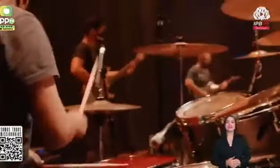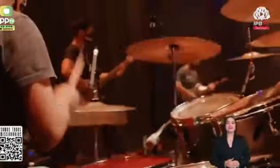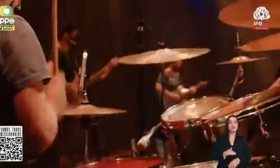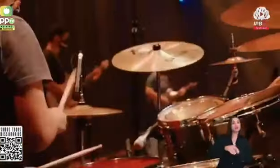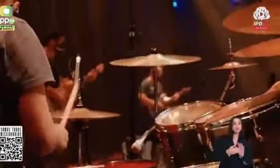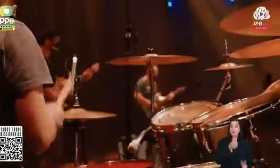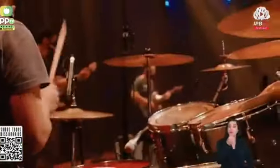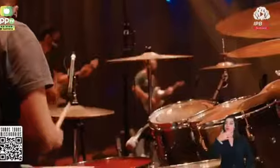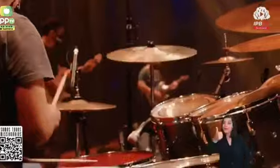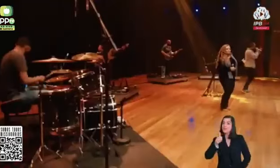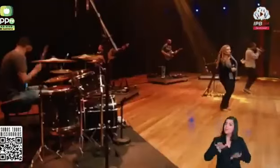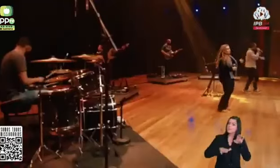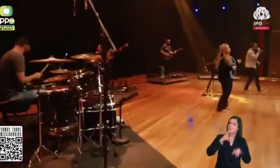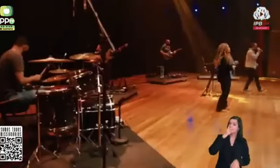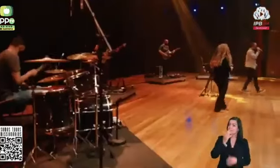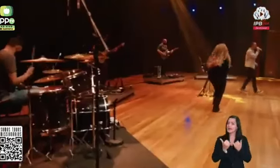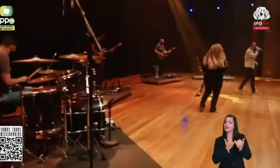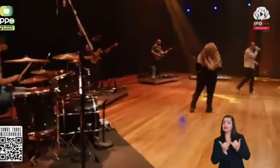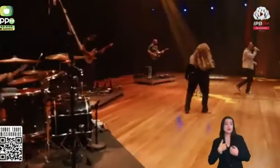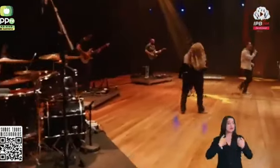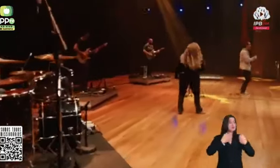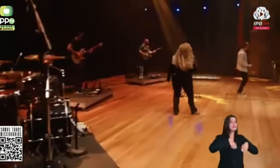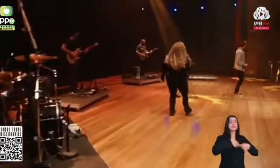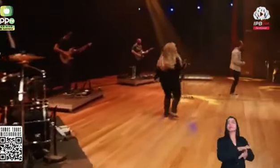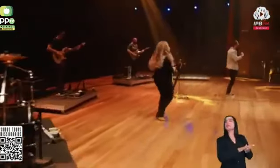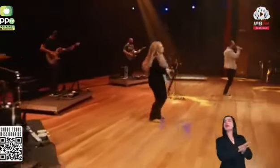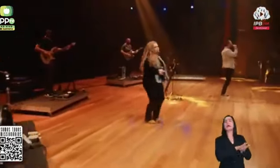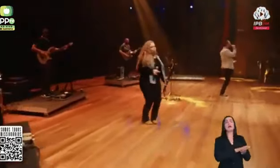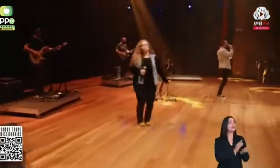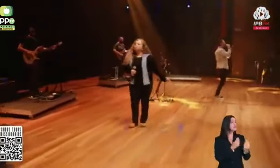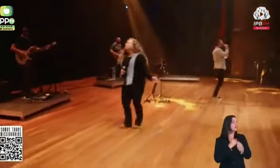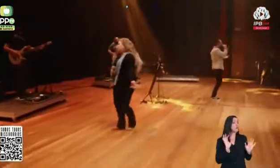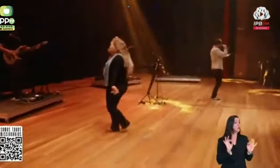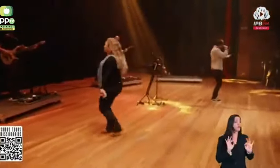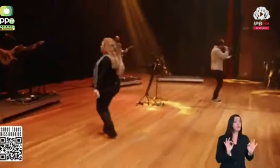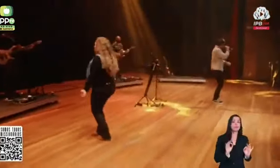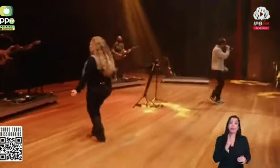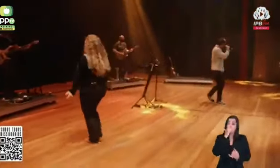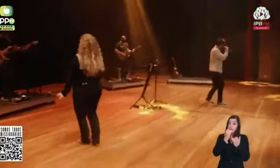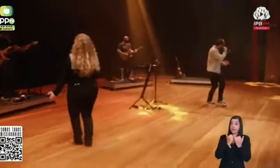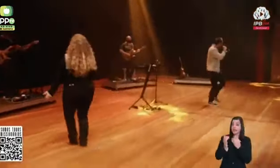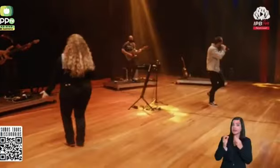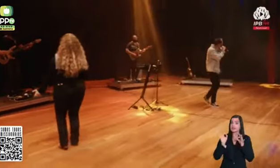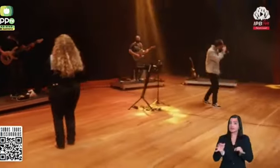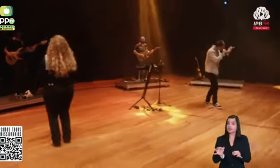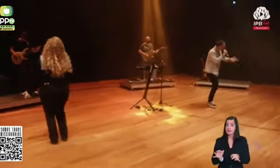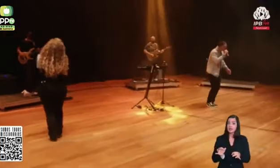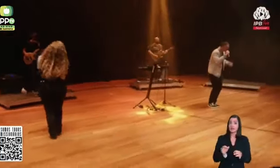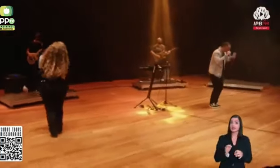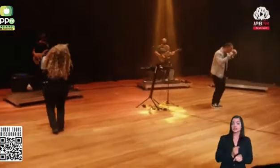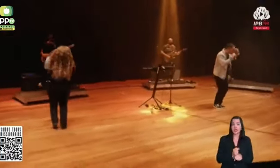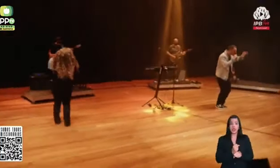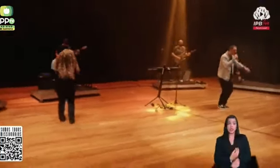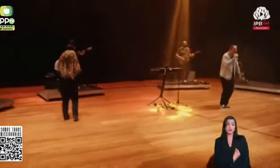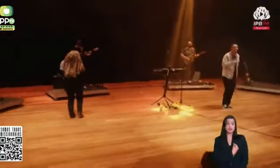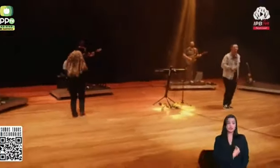pessoas com deficiência, né? A gente deveria ir mais a fundo nisso. Claro, não só nas igrejas, que é muito importante ali,